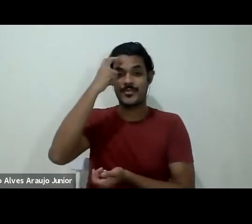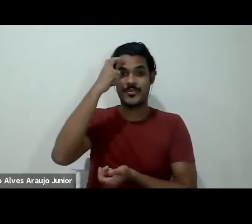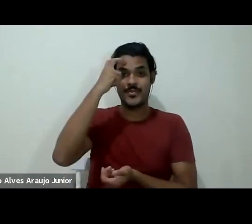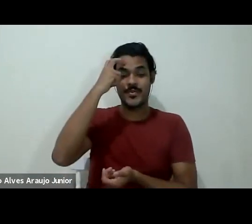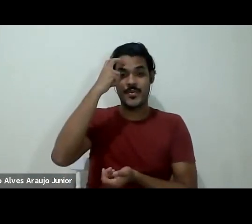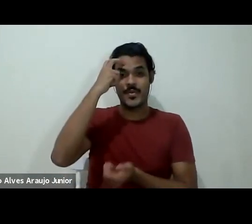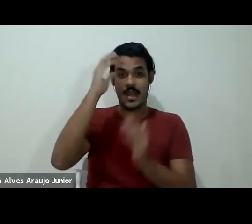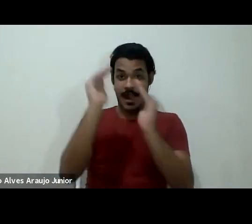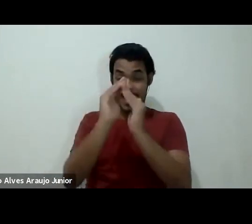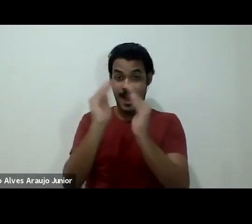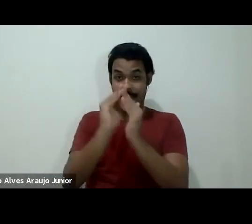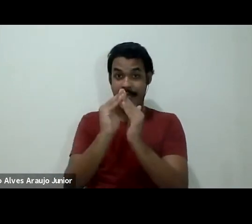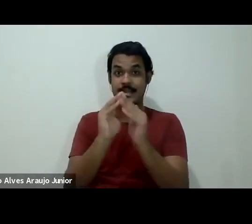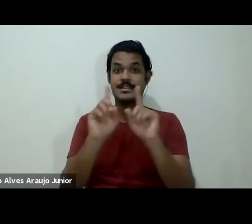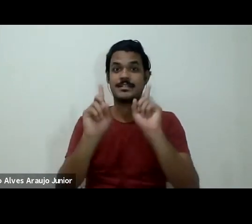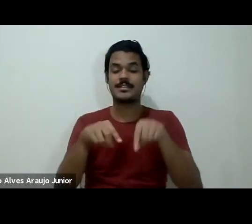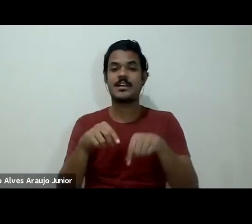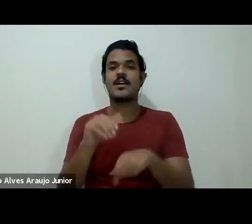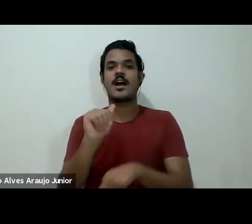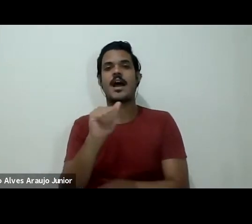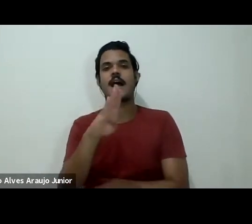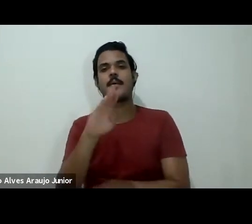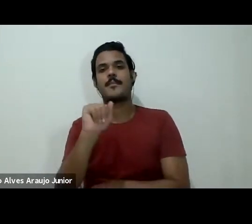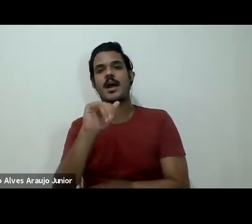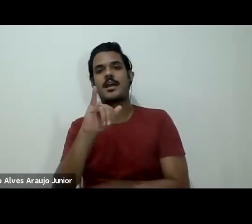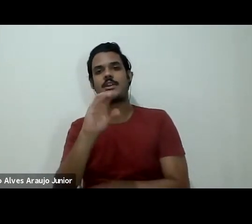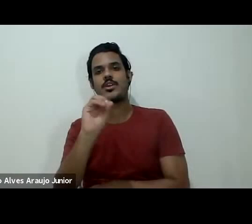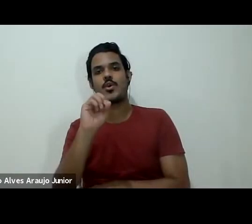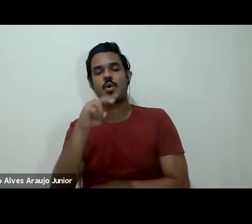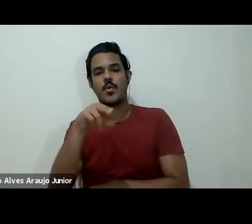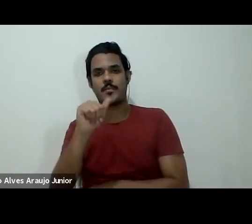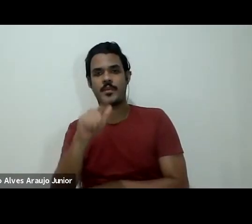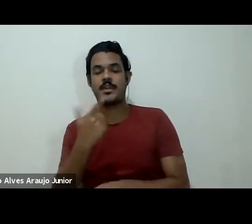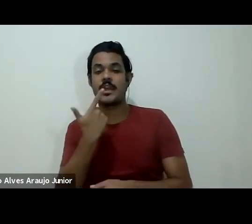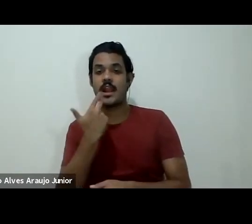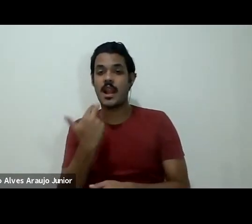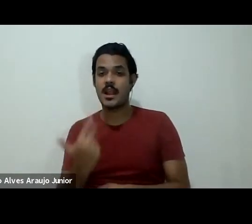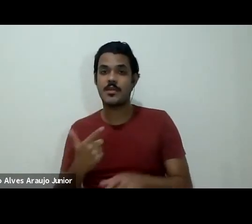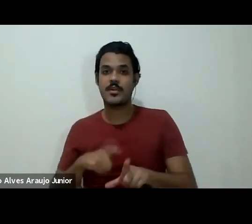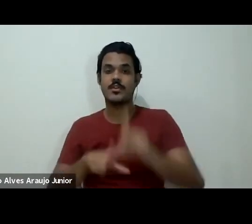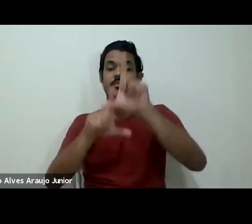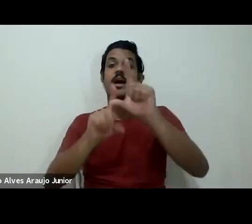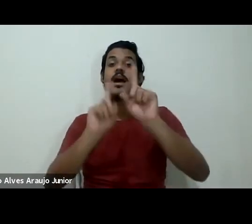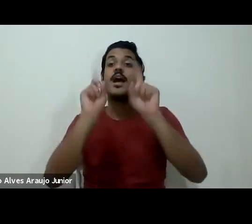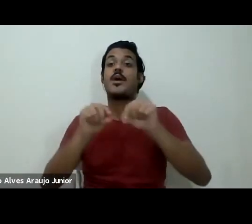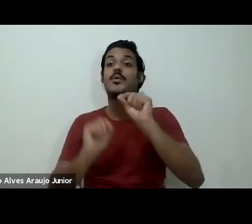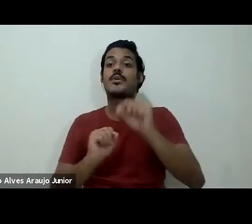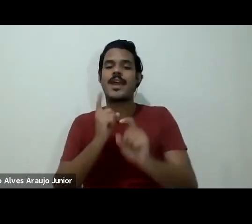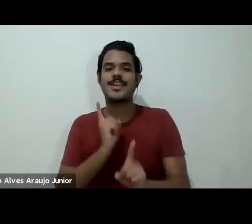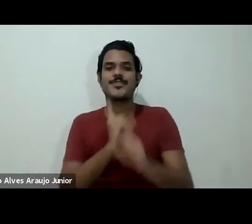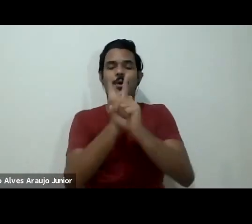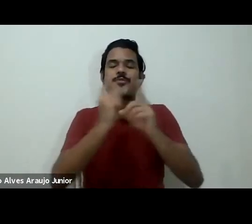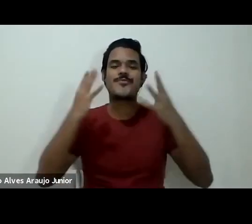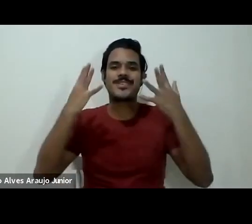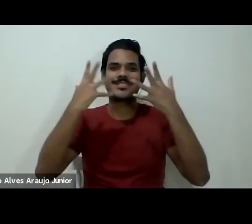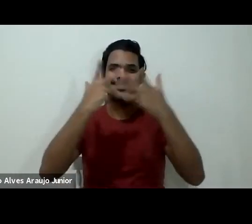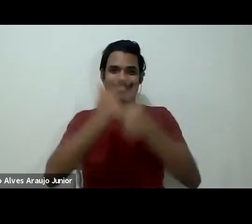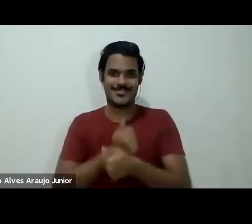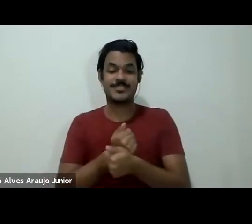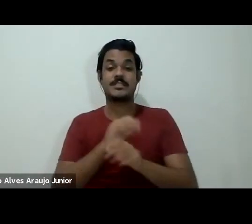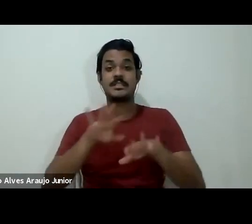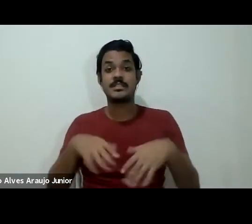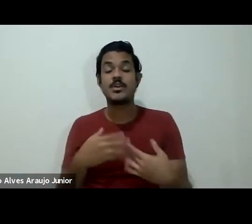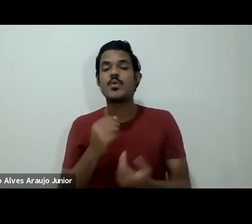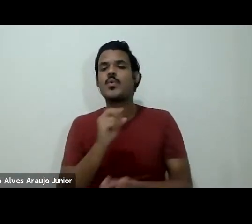e a Baiomi em Yorubá significa encontro precioso. E a gente escolheu esse nome muito por